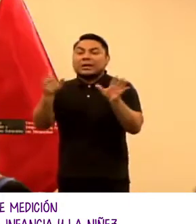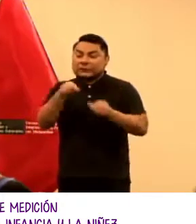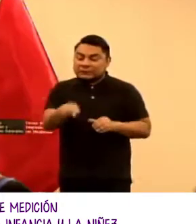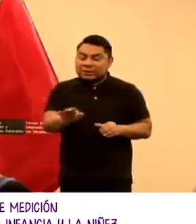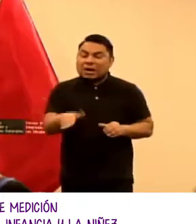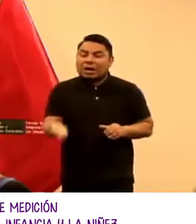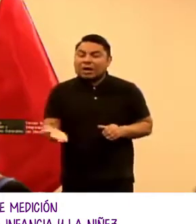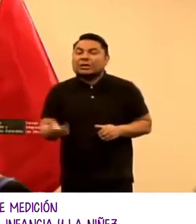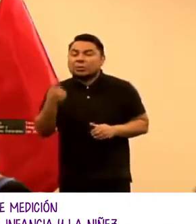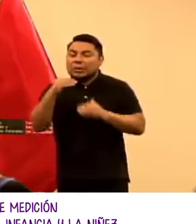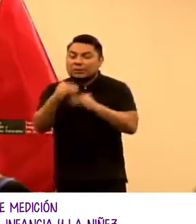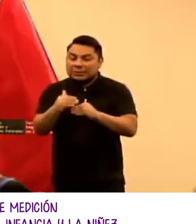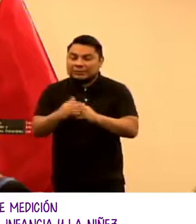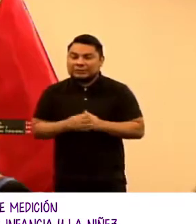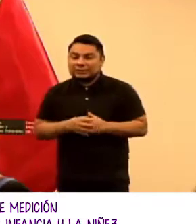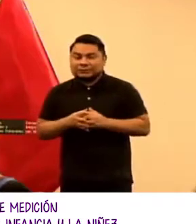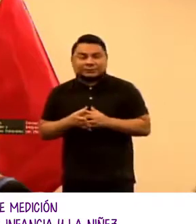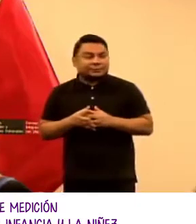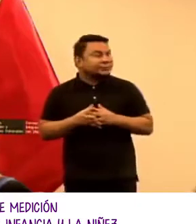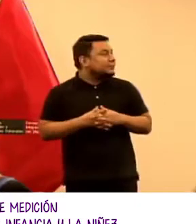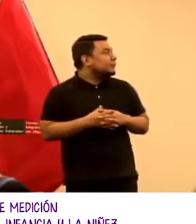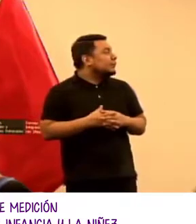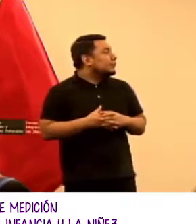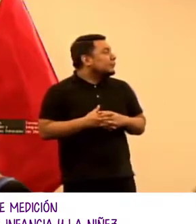si existe efectivamente una limitación funcional en esto.